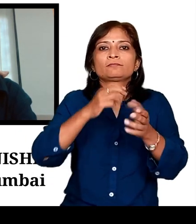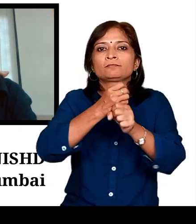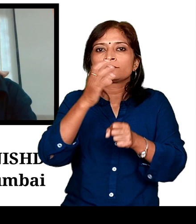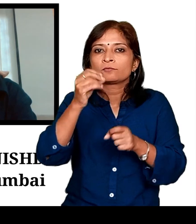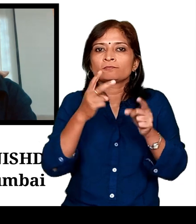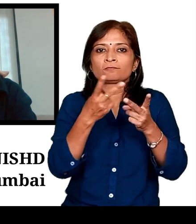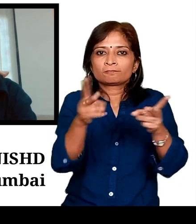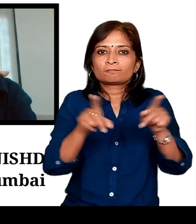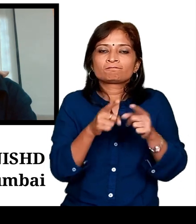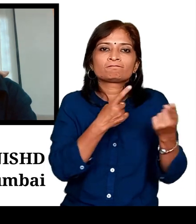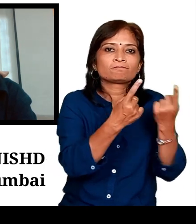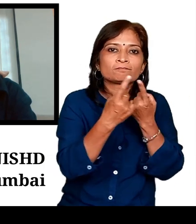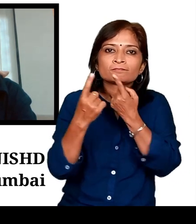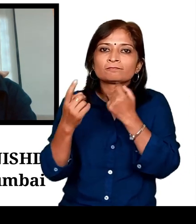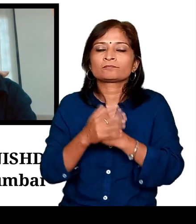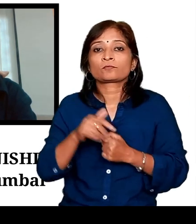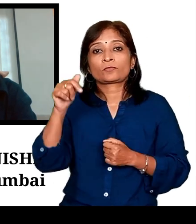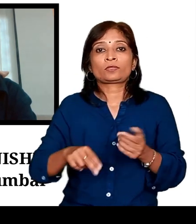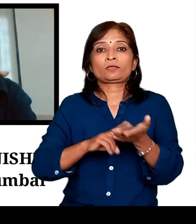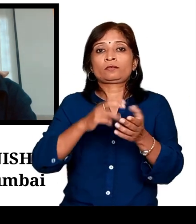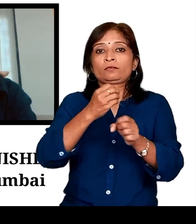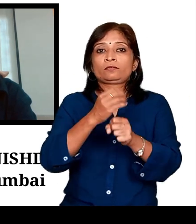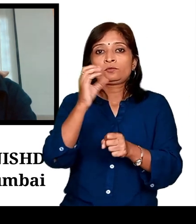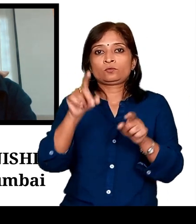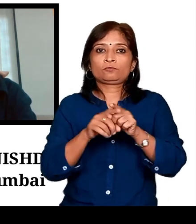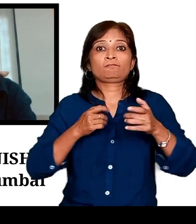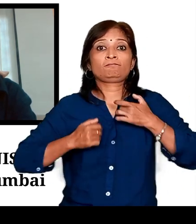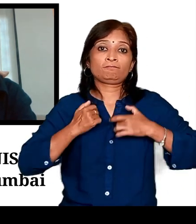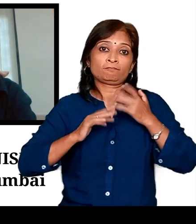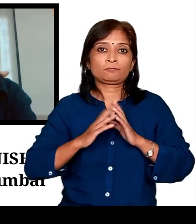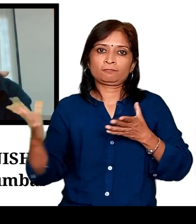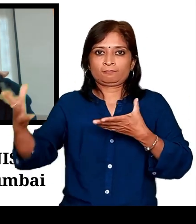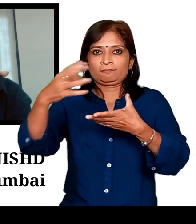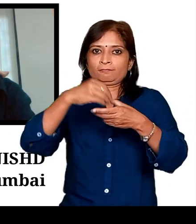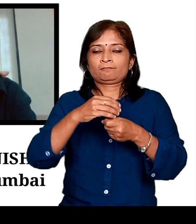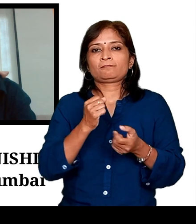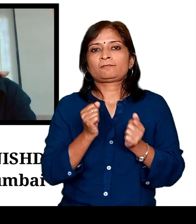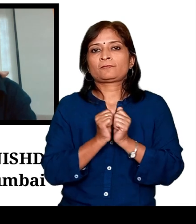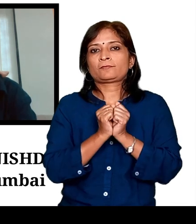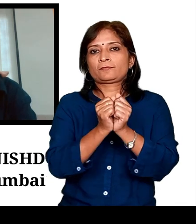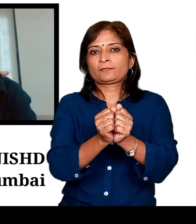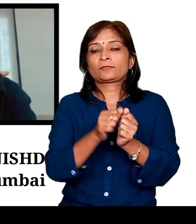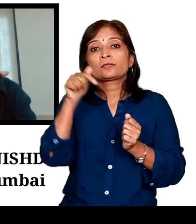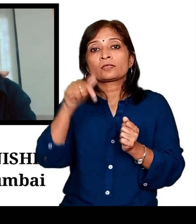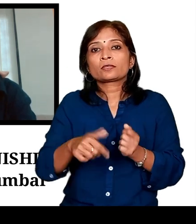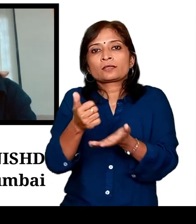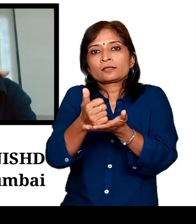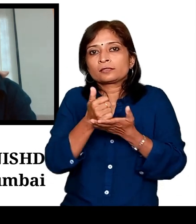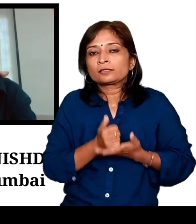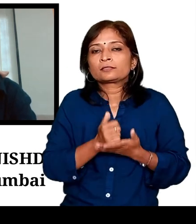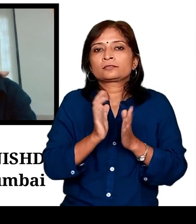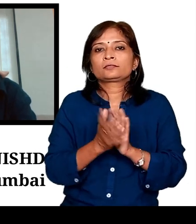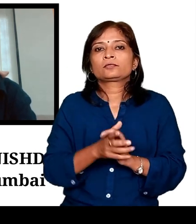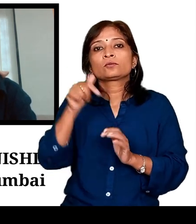एनजीओज ऐसे होती है कि वो भी तत्पर होती है, उनका भी सहभाग लेना बहुत जरूरी होता है, और उनकी सहायता से और